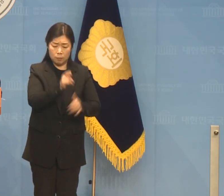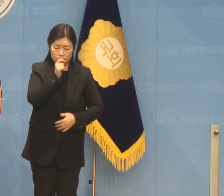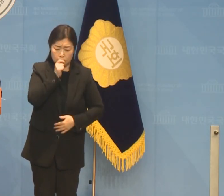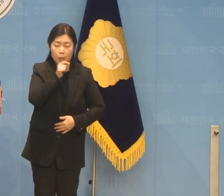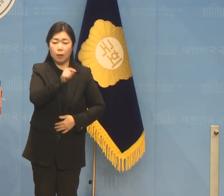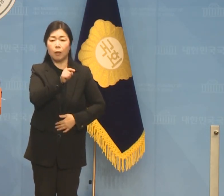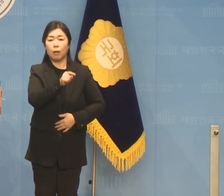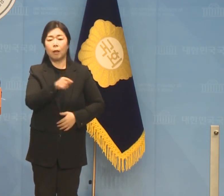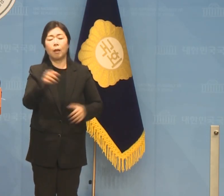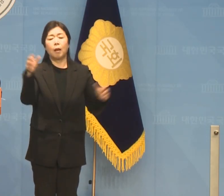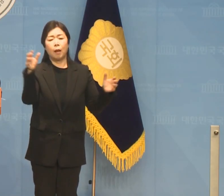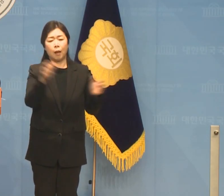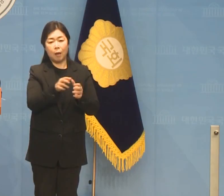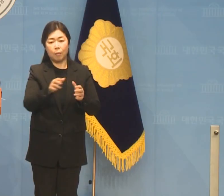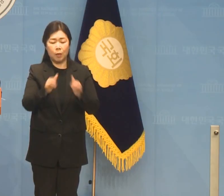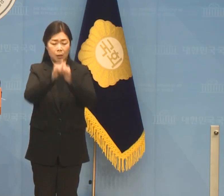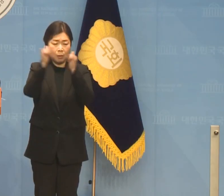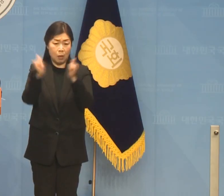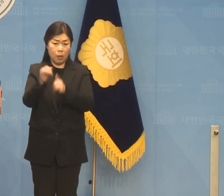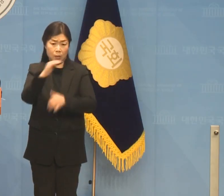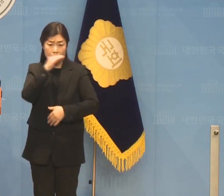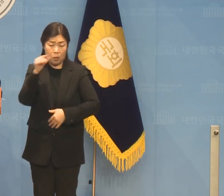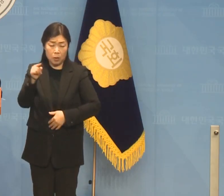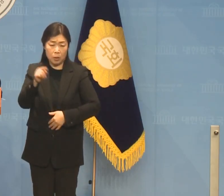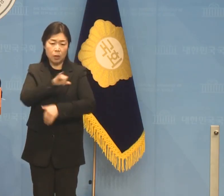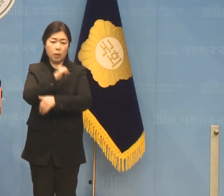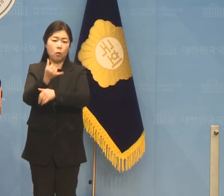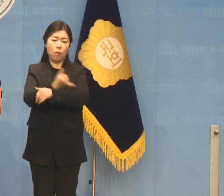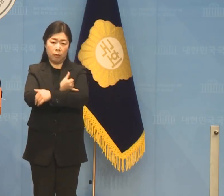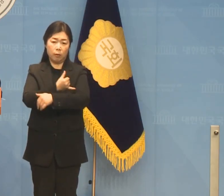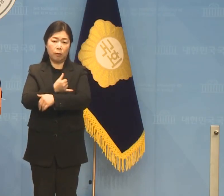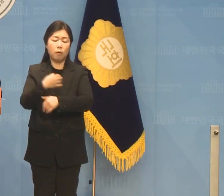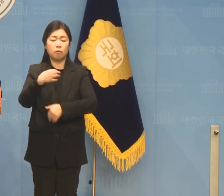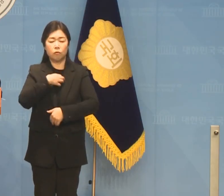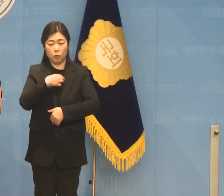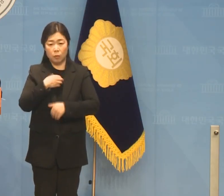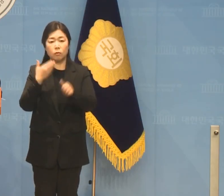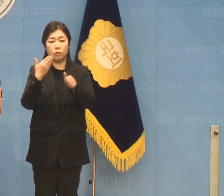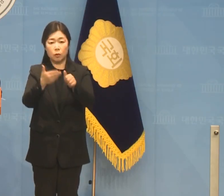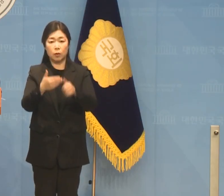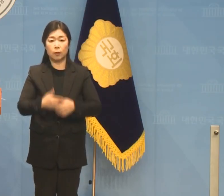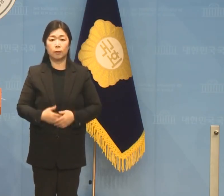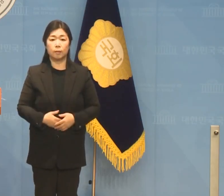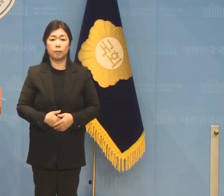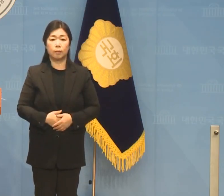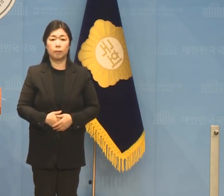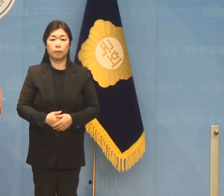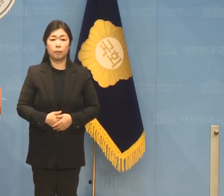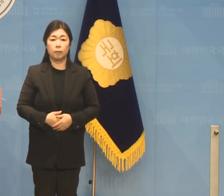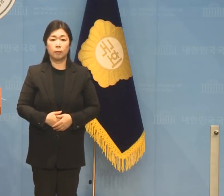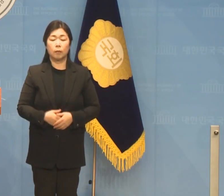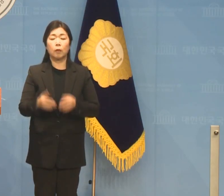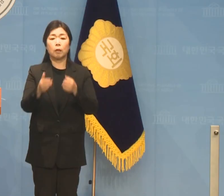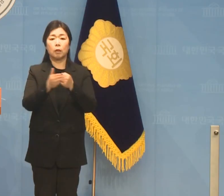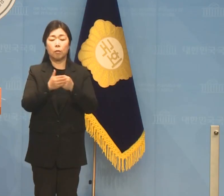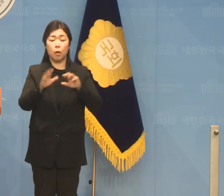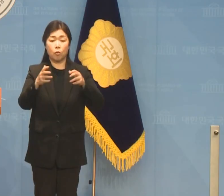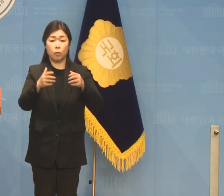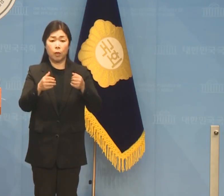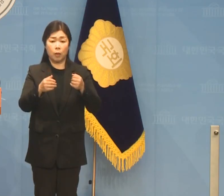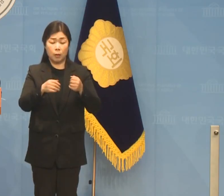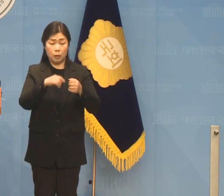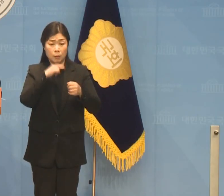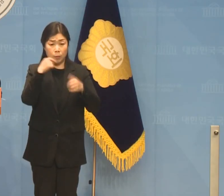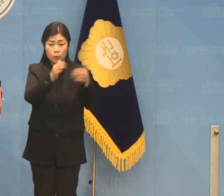침묵은 우리 사회의 정의와 인권을 위협하고 있습니다. 따라서 국민의힘